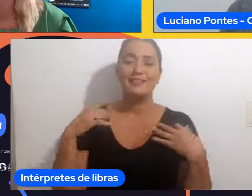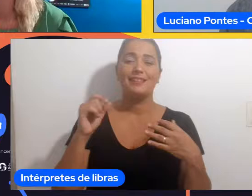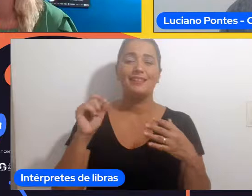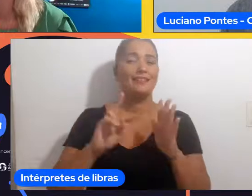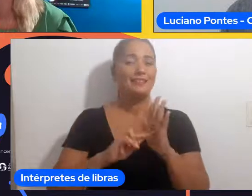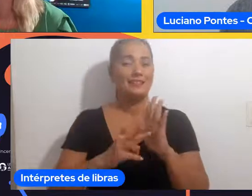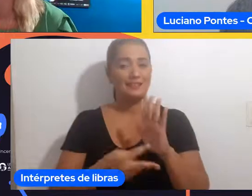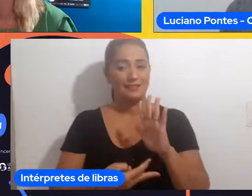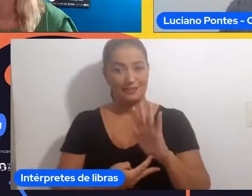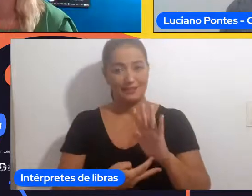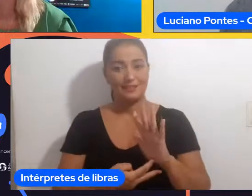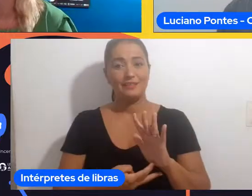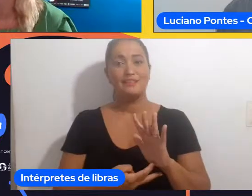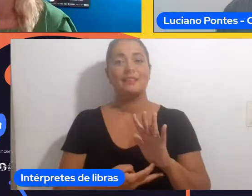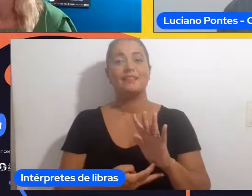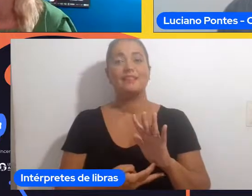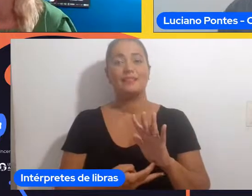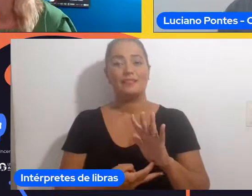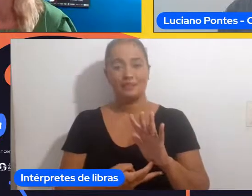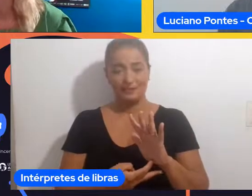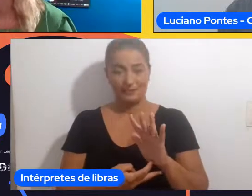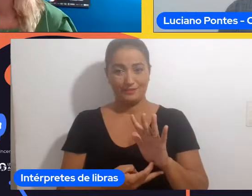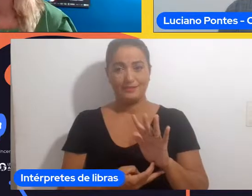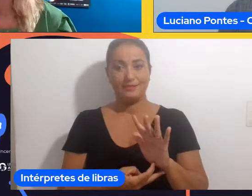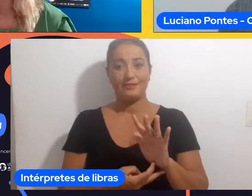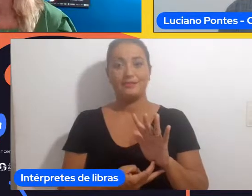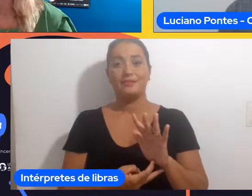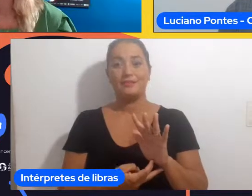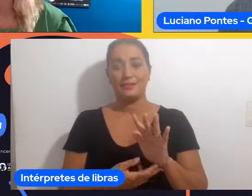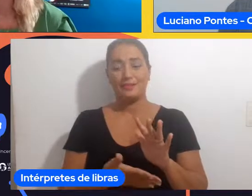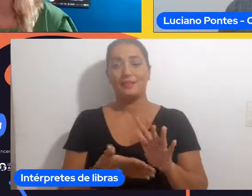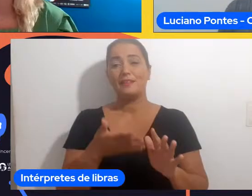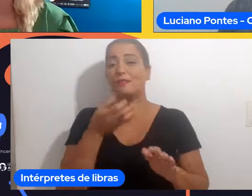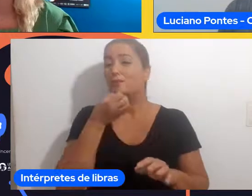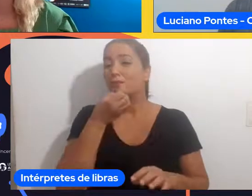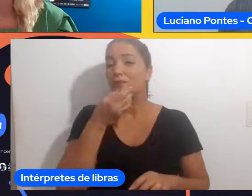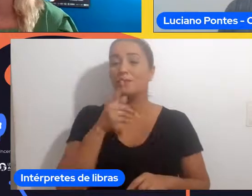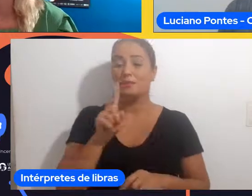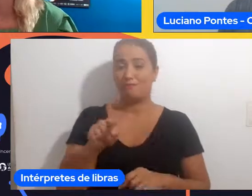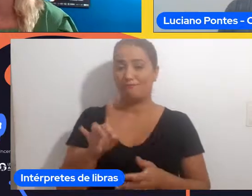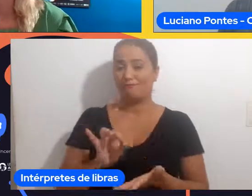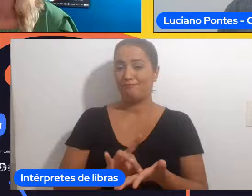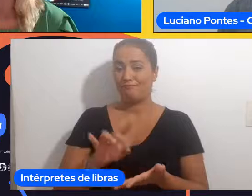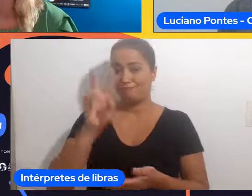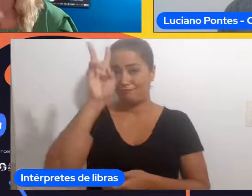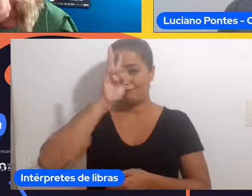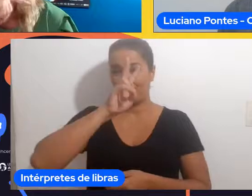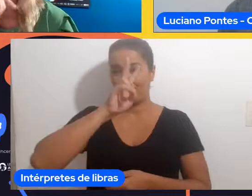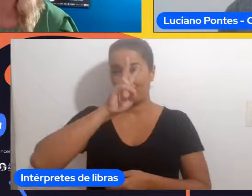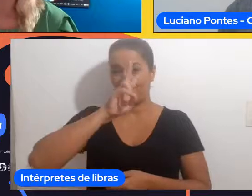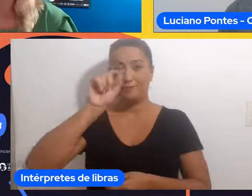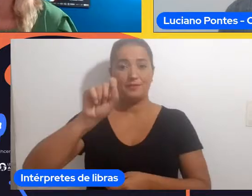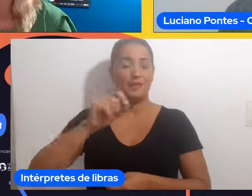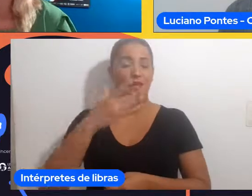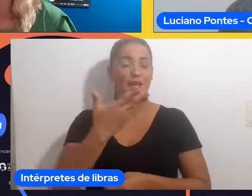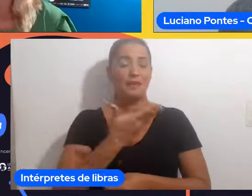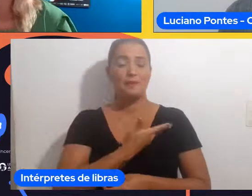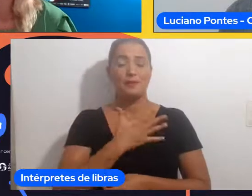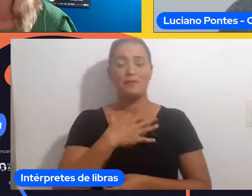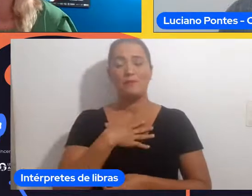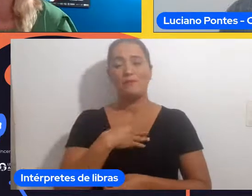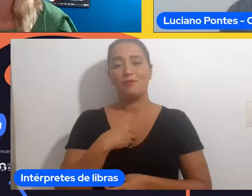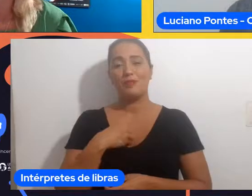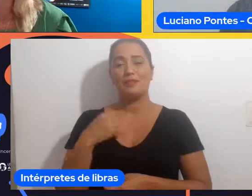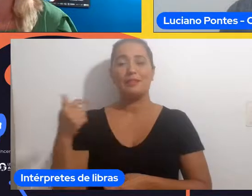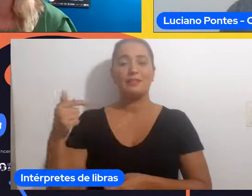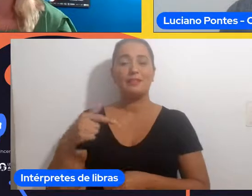que isso vai deixando do mundo natural, né? Lembro amigos do meu filho quando pisaram no espinho aqui da Folha